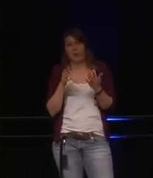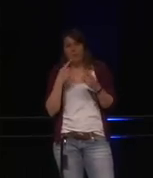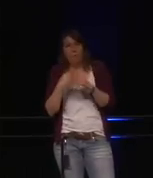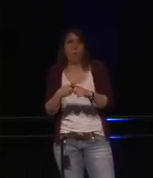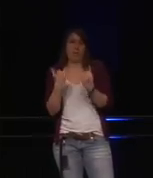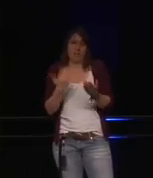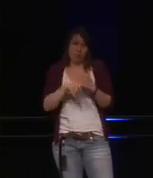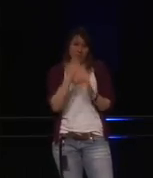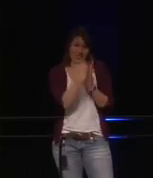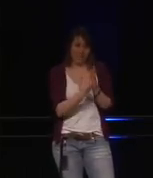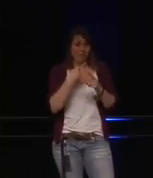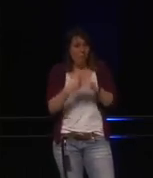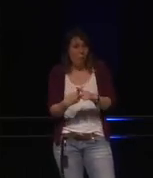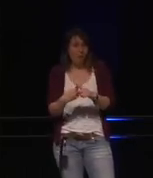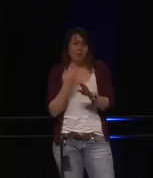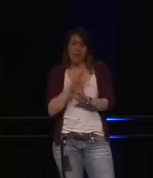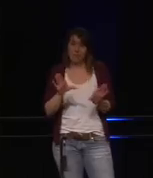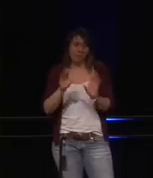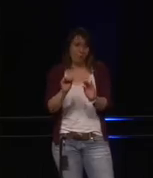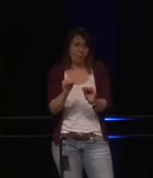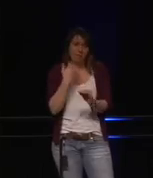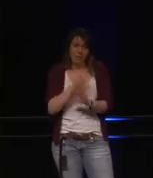Alemania por la ley,